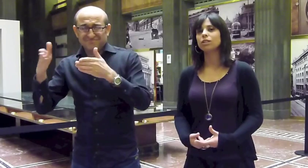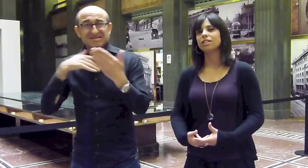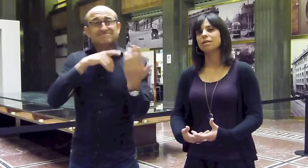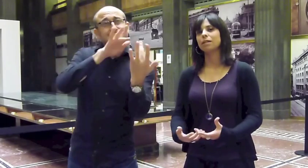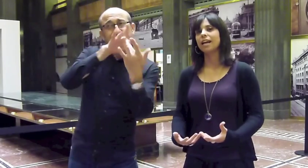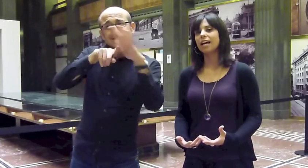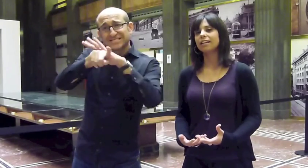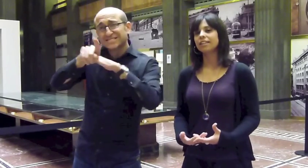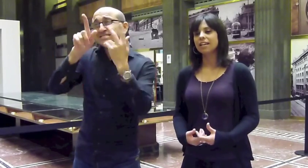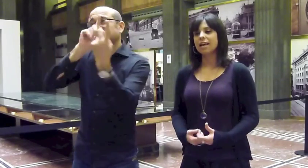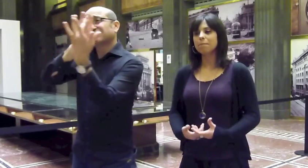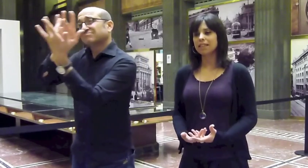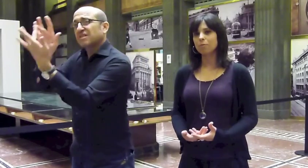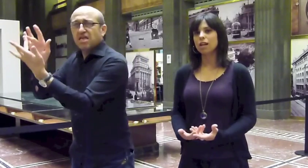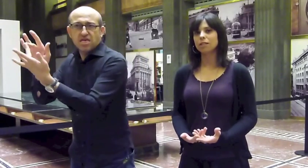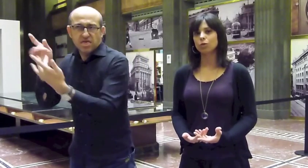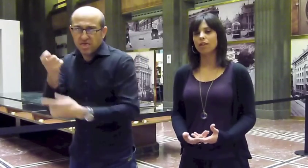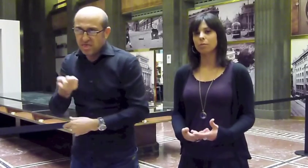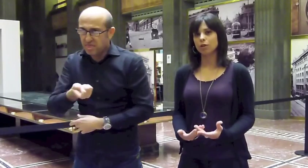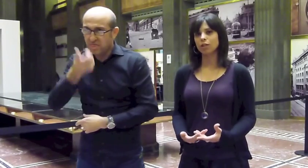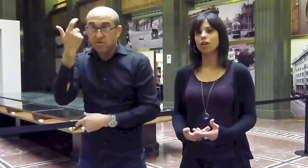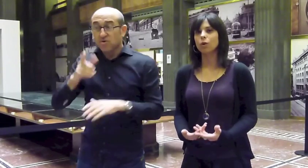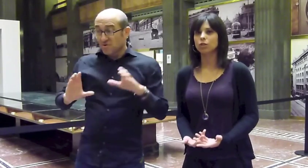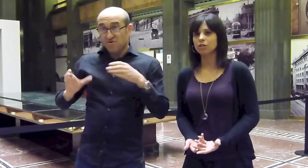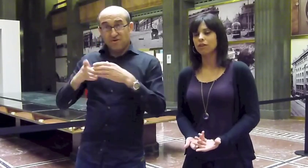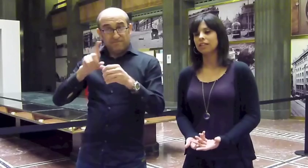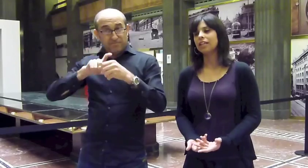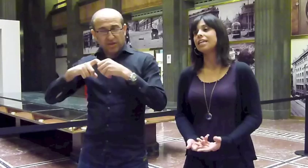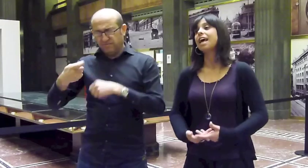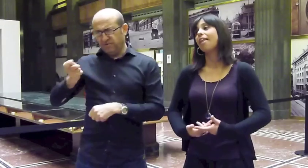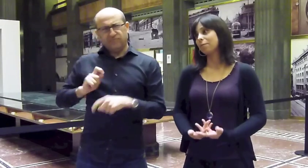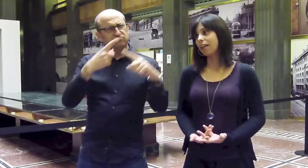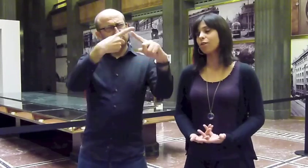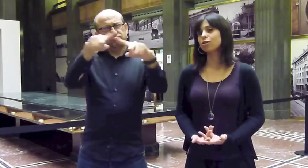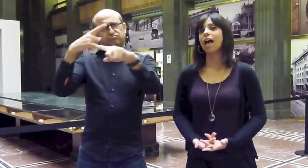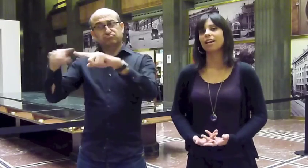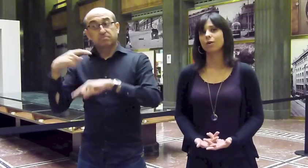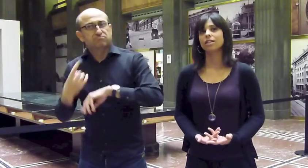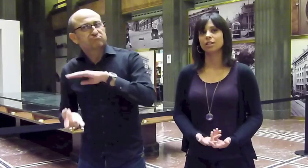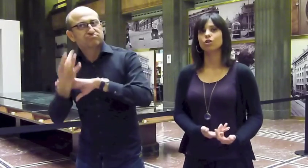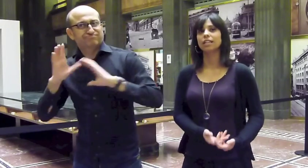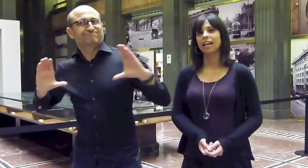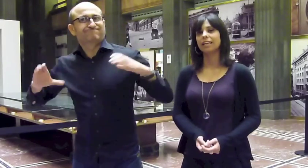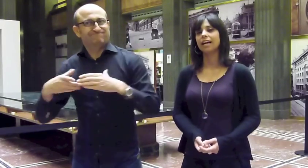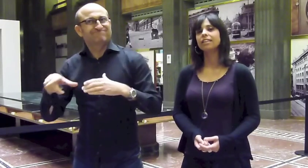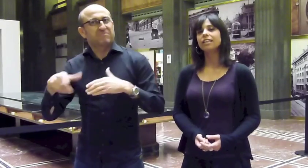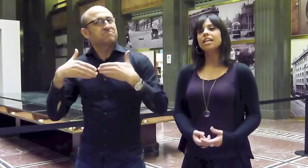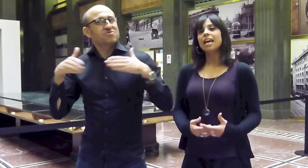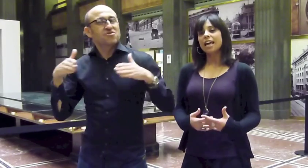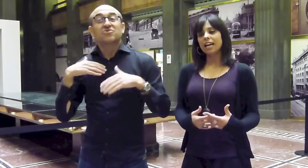grupo multidisciplinar, empezamos la aventura del proyecto de cuentos infantiles adaptados a la lengua de signos